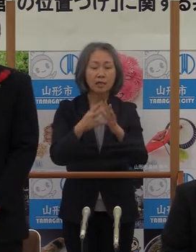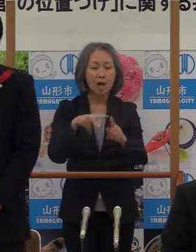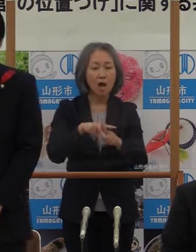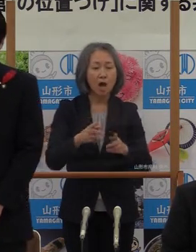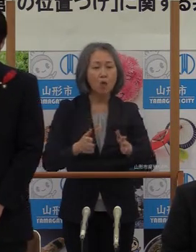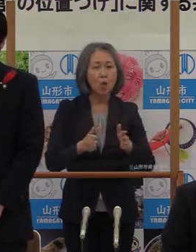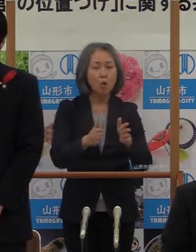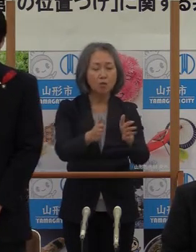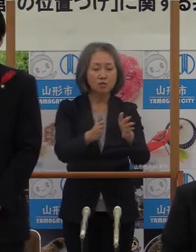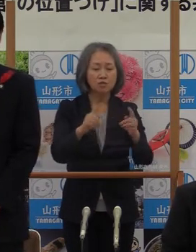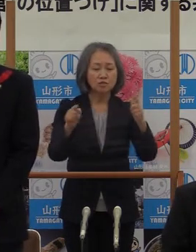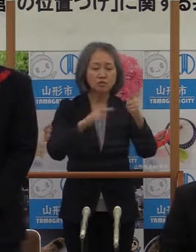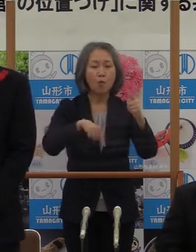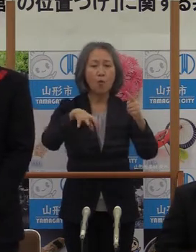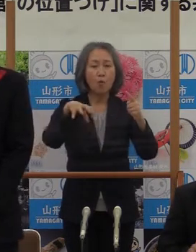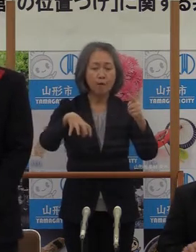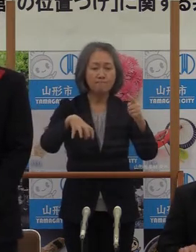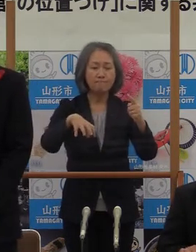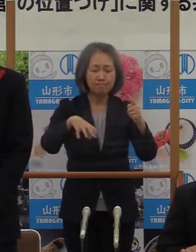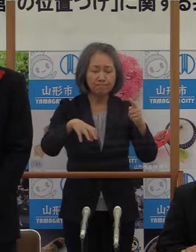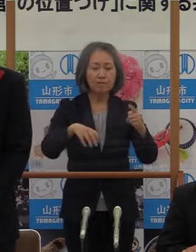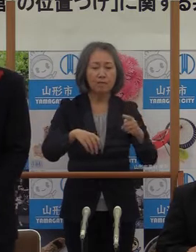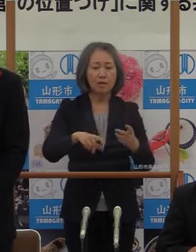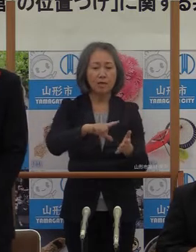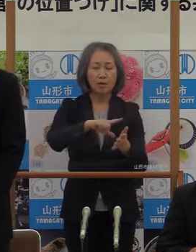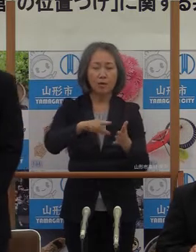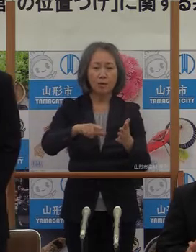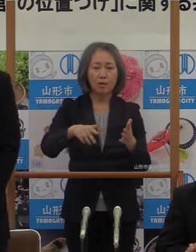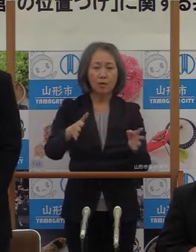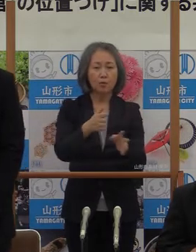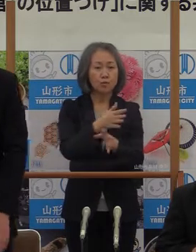による公園空白区域の解消についてご覧ください。